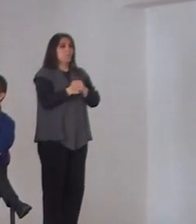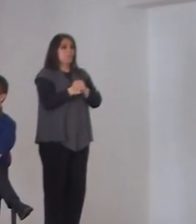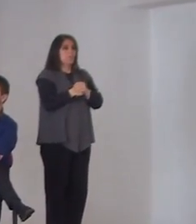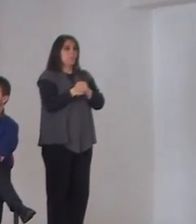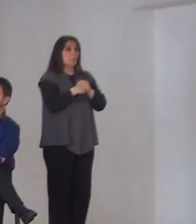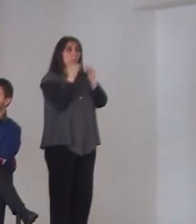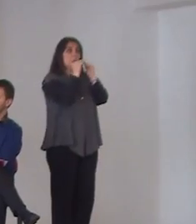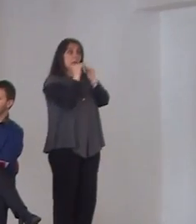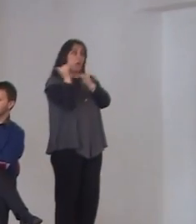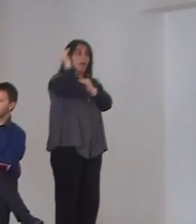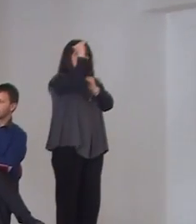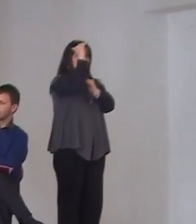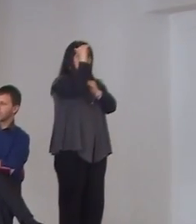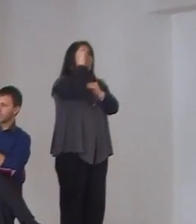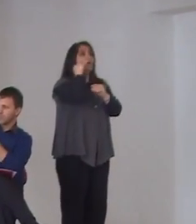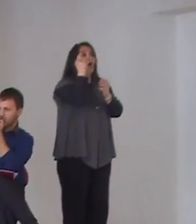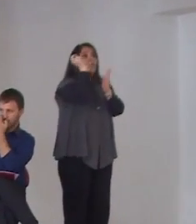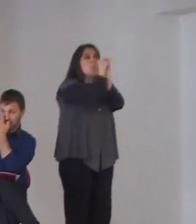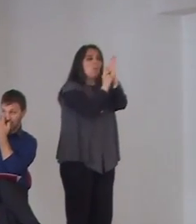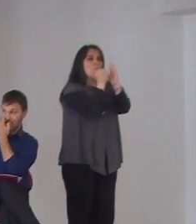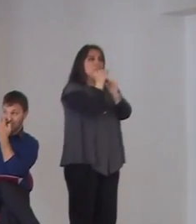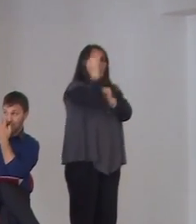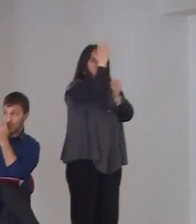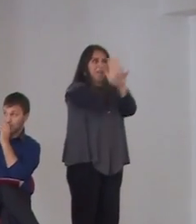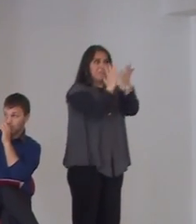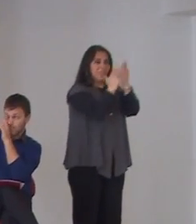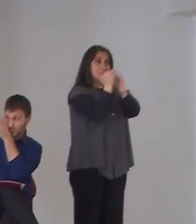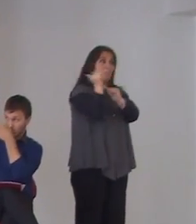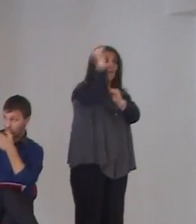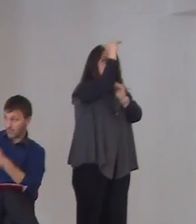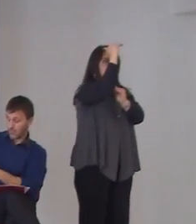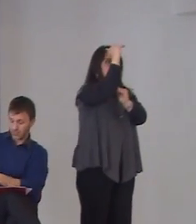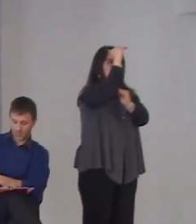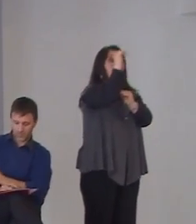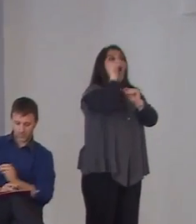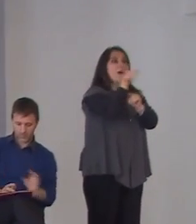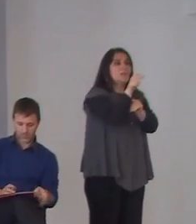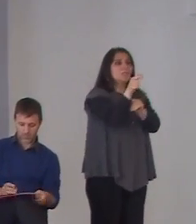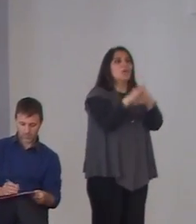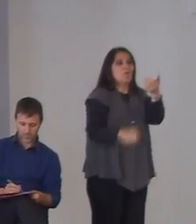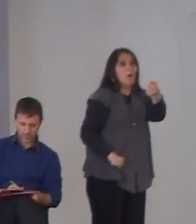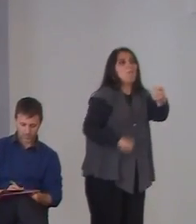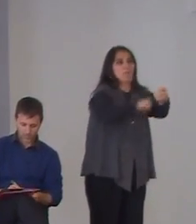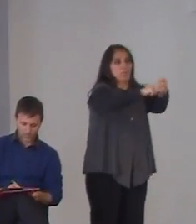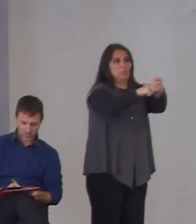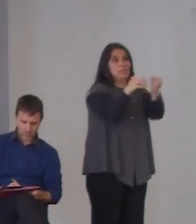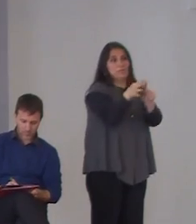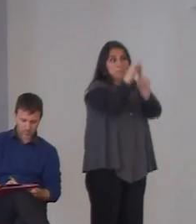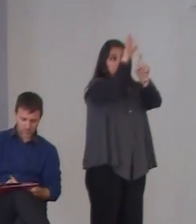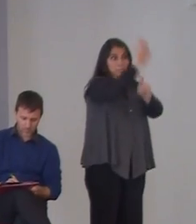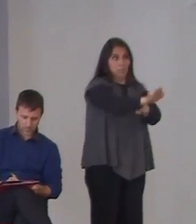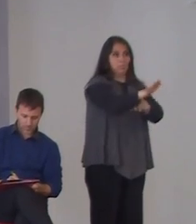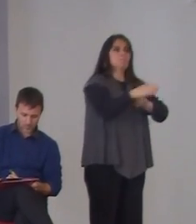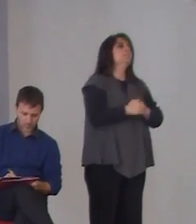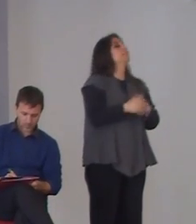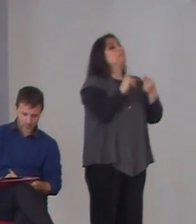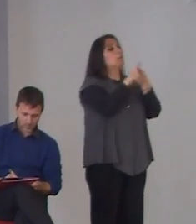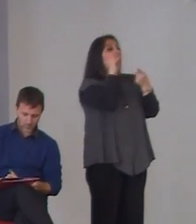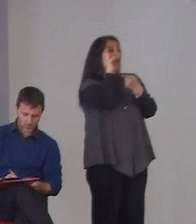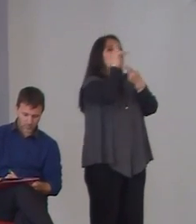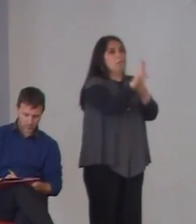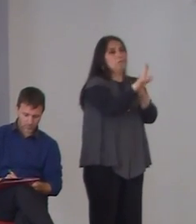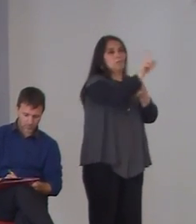altas, o sea, los puntajes más altos, creo que a partir como de 300, bueno, los puntajes más altos, que a ese grupo